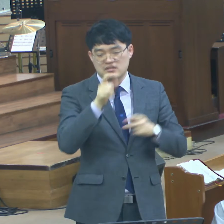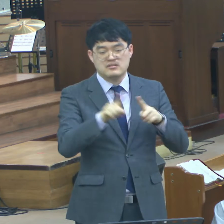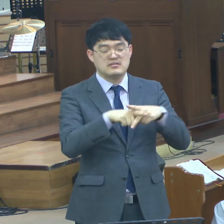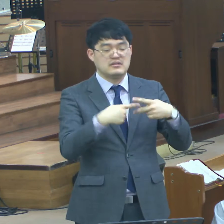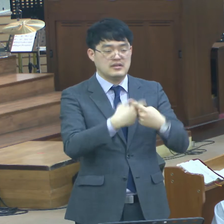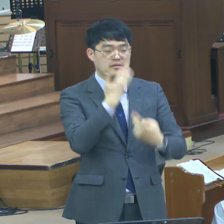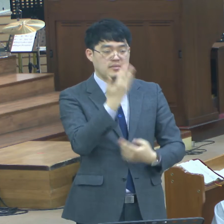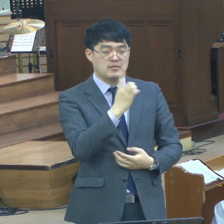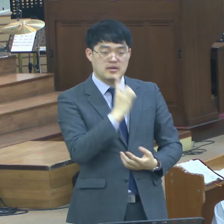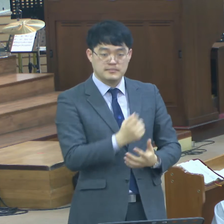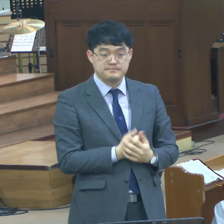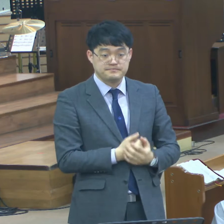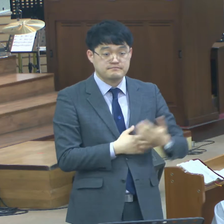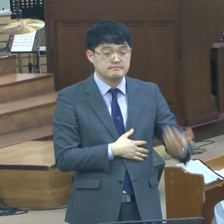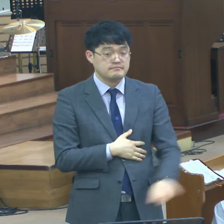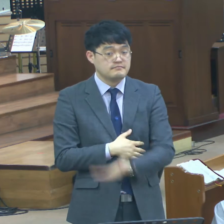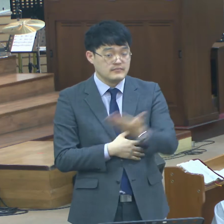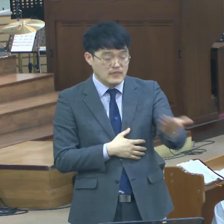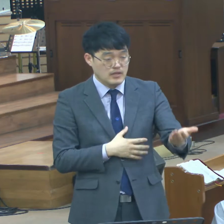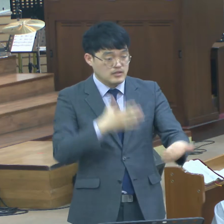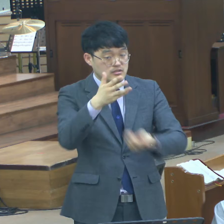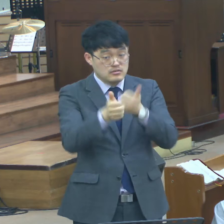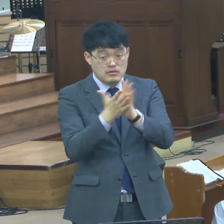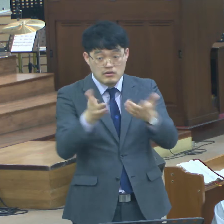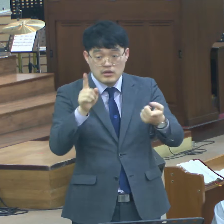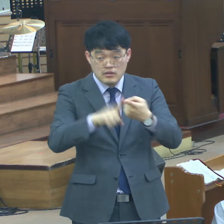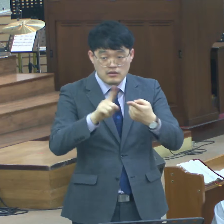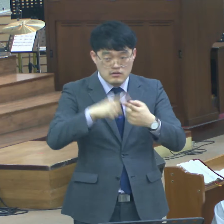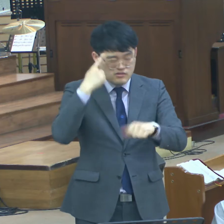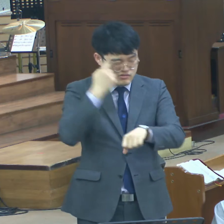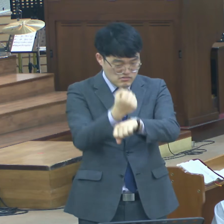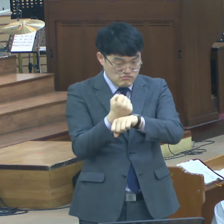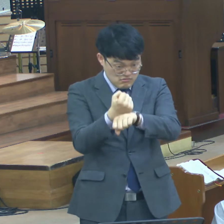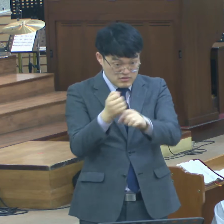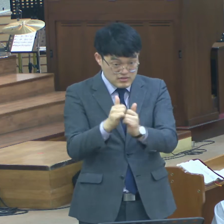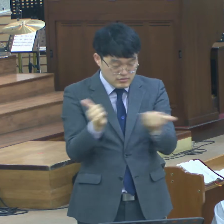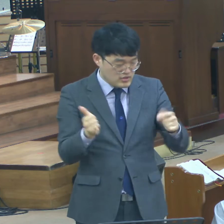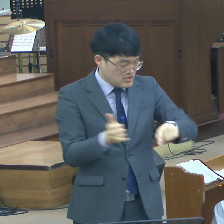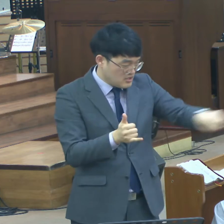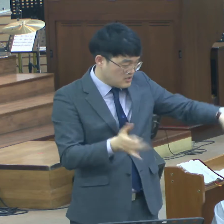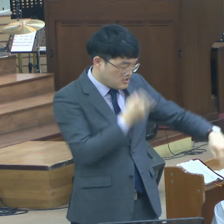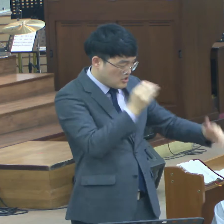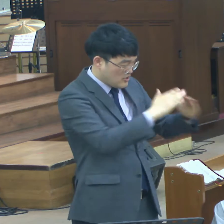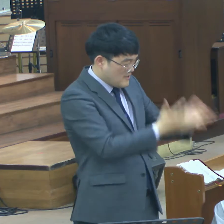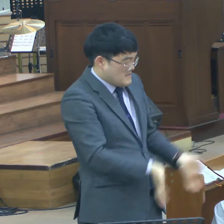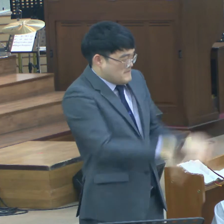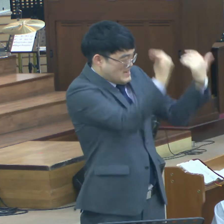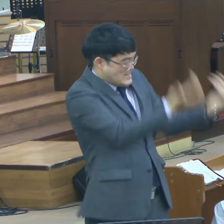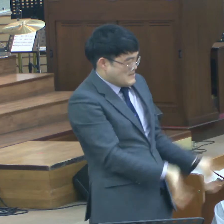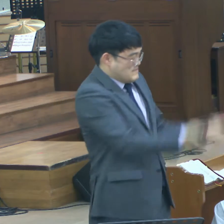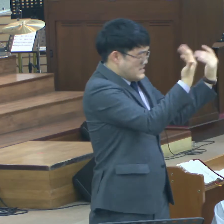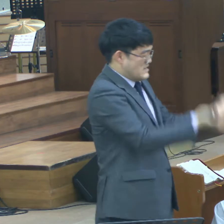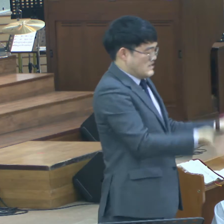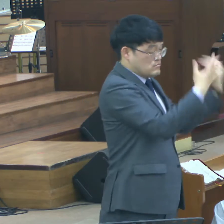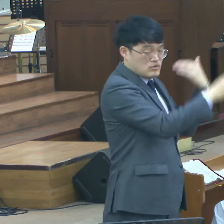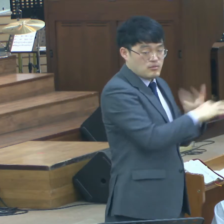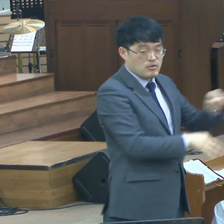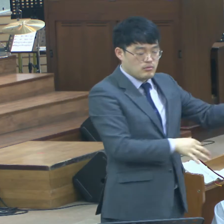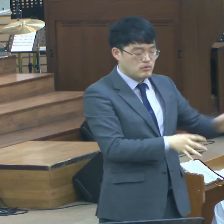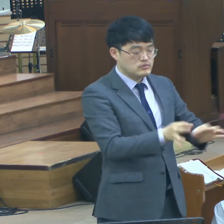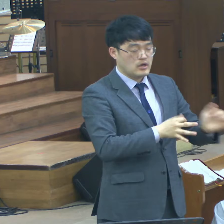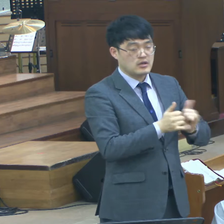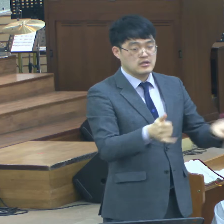있습니다. 성경학자들 가운데는 성전에 가서 막 둘러 엎으면 상인들이 가만히 있을까?